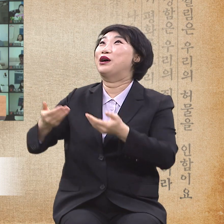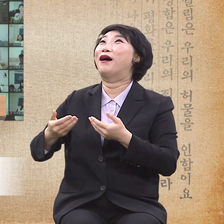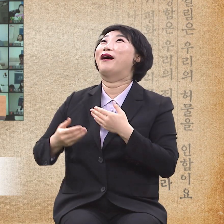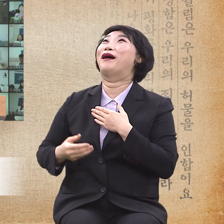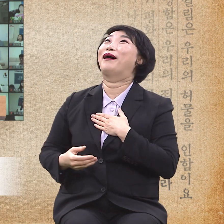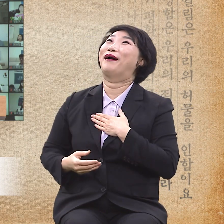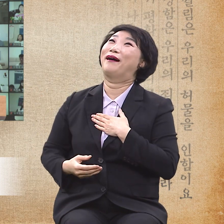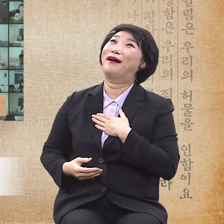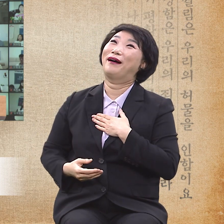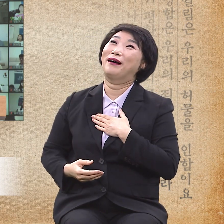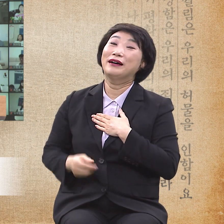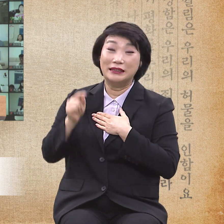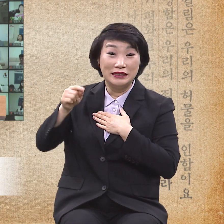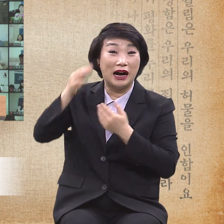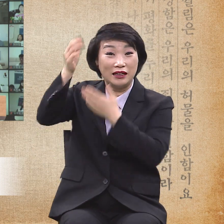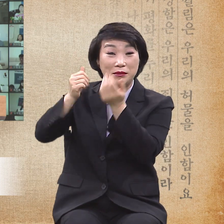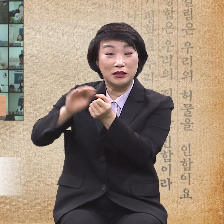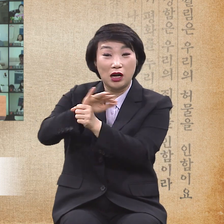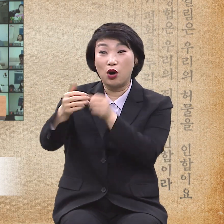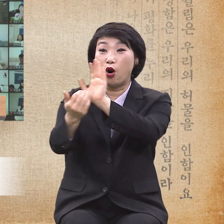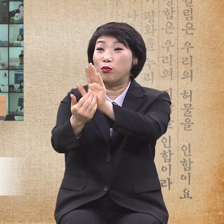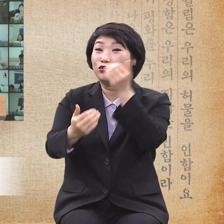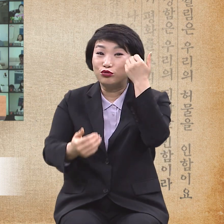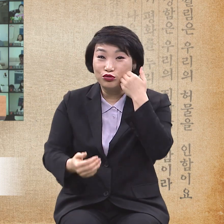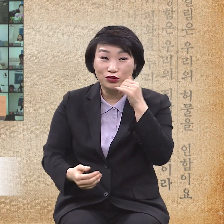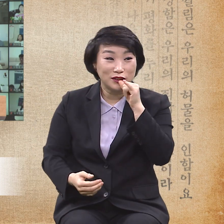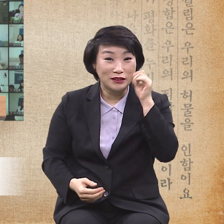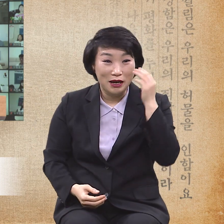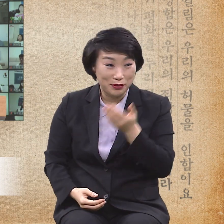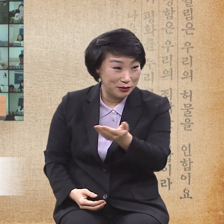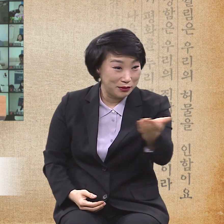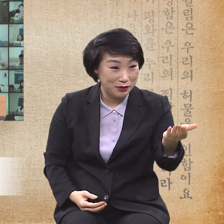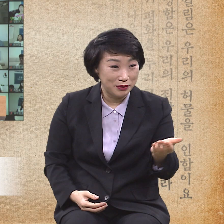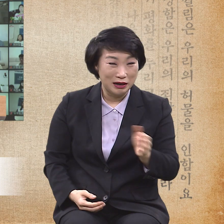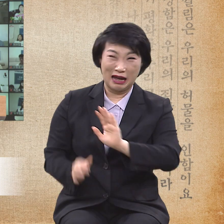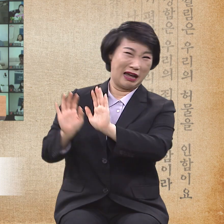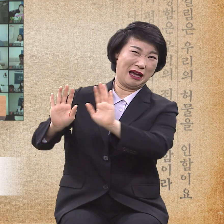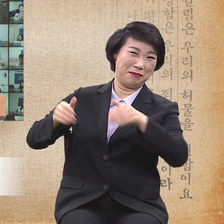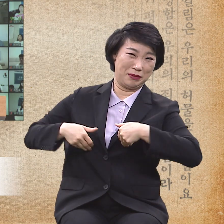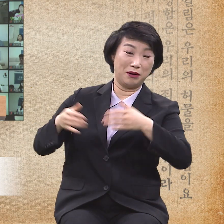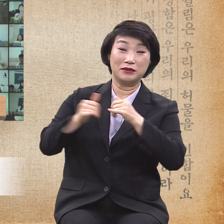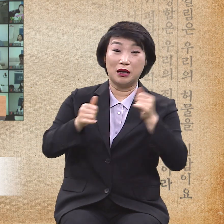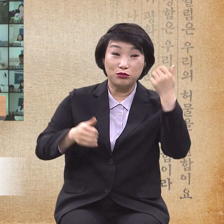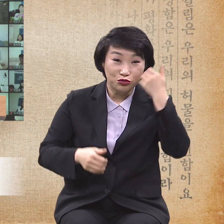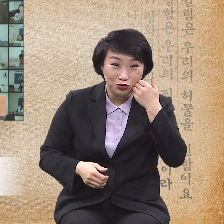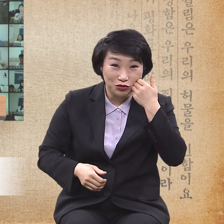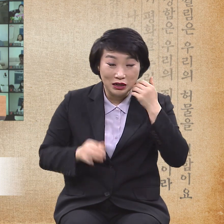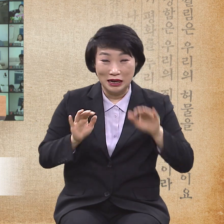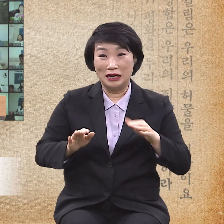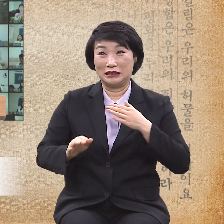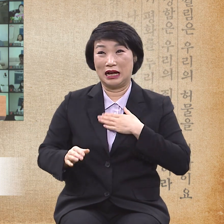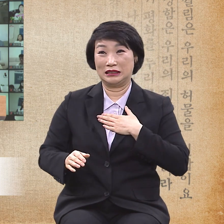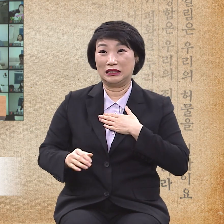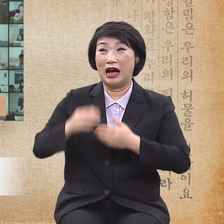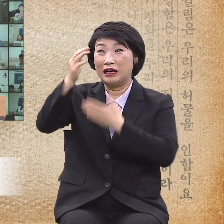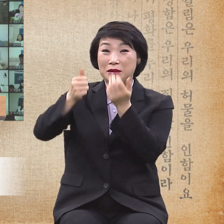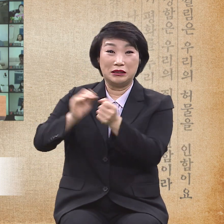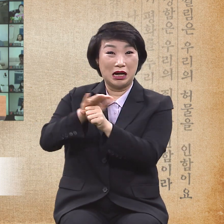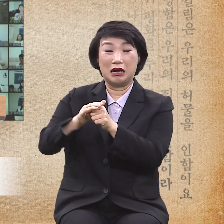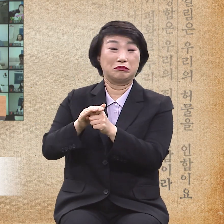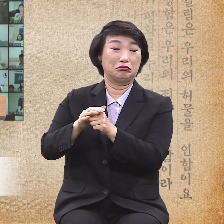준다는데 이 사랑을 거부할 자가 있으며 안 받을 자가 있으며 나는 안